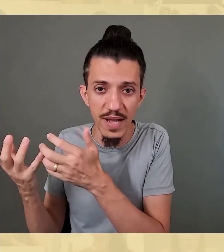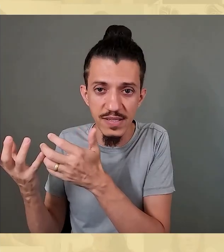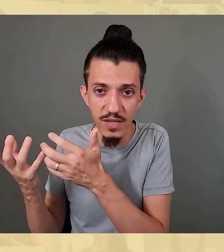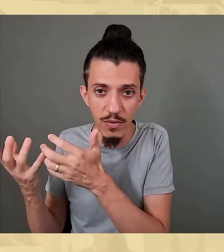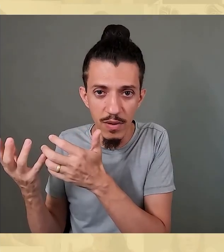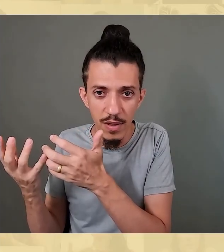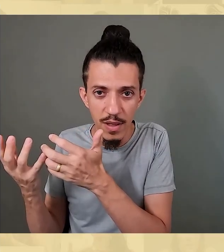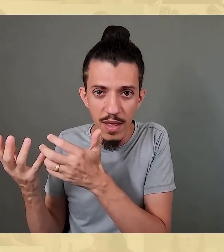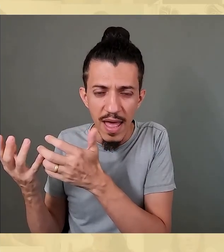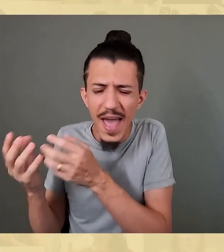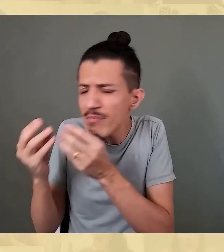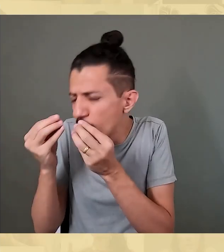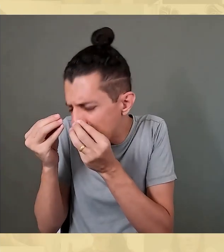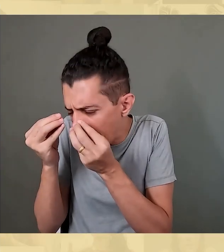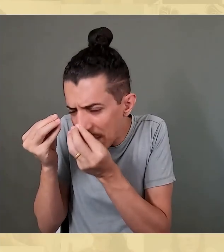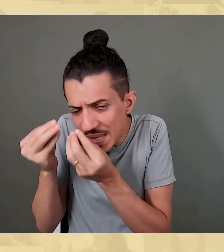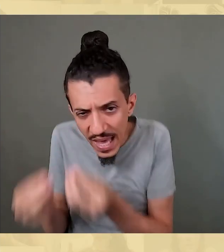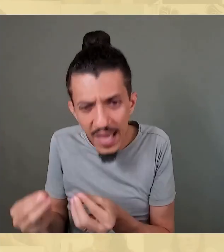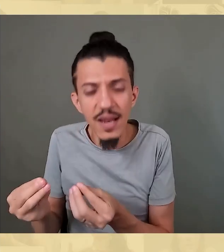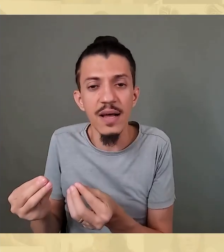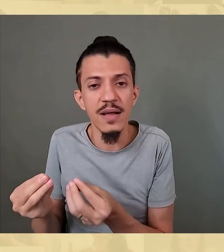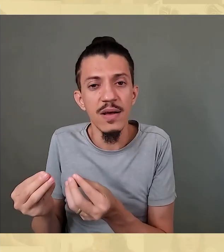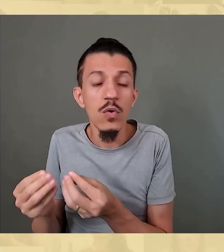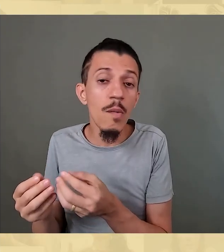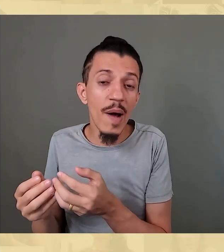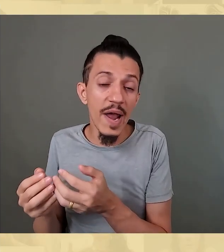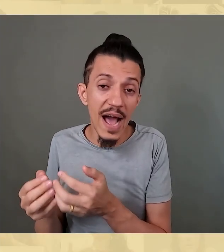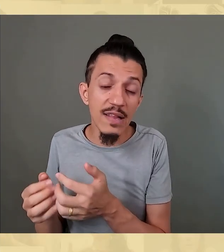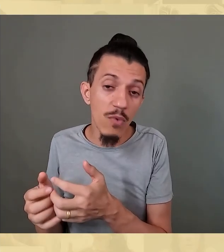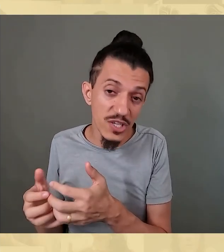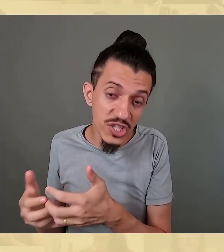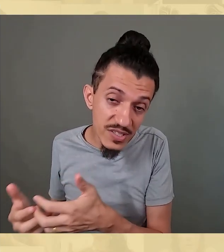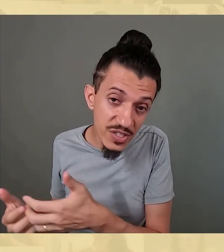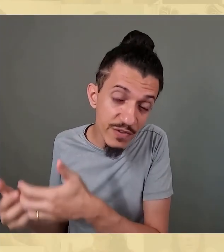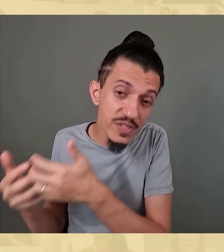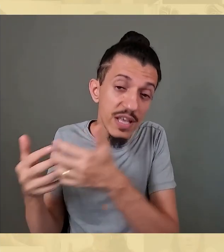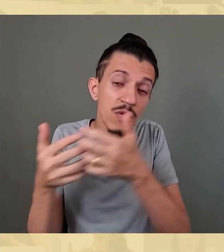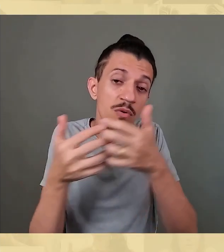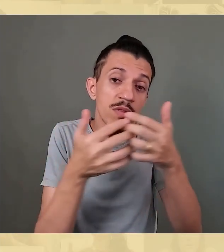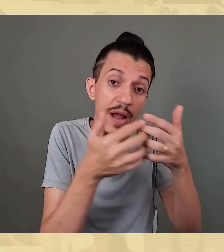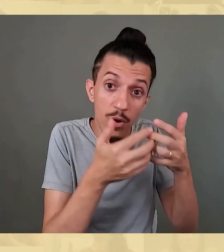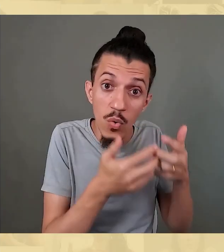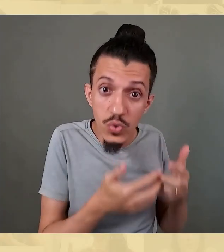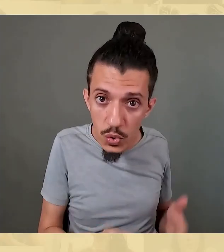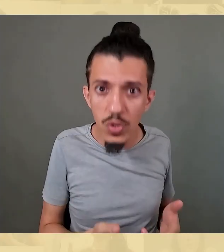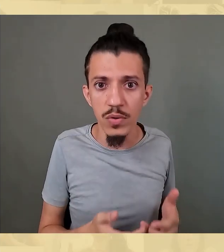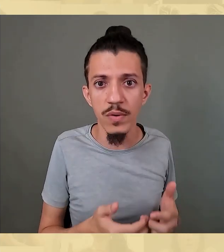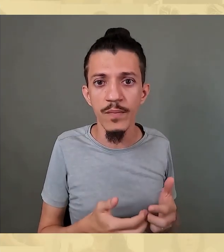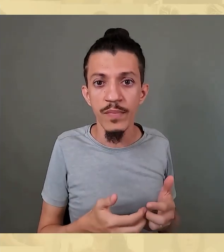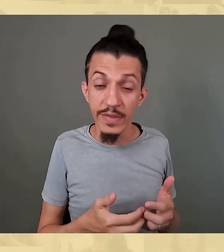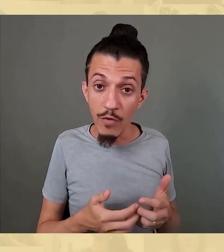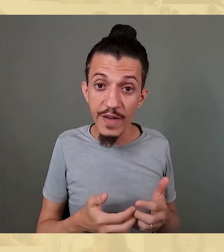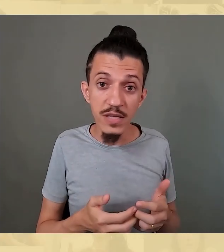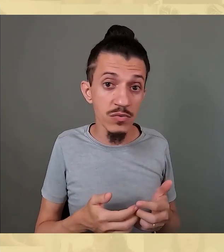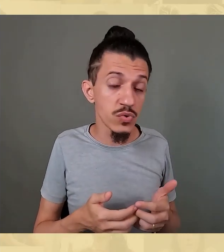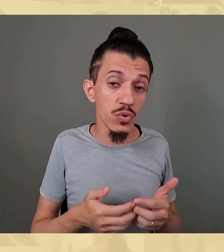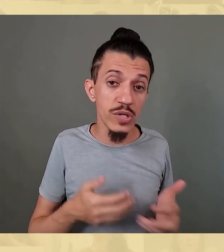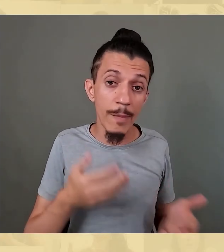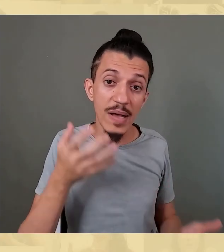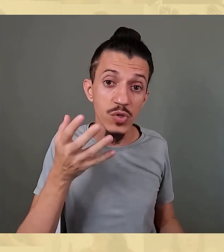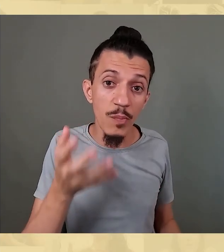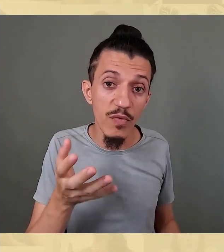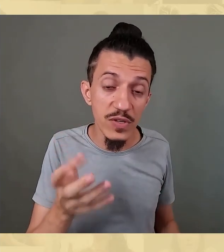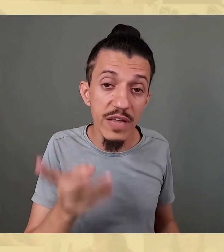no Brasil é muito pequena comparada com a chance de você encontrar com um surdo. Talvez um surdo